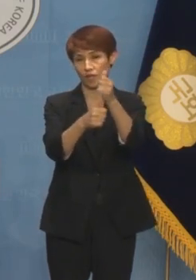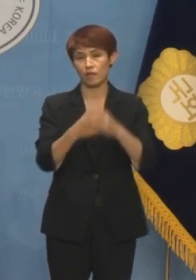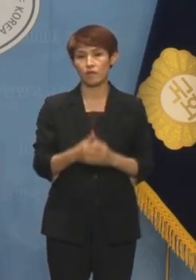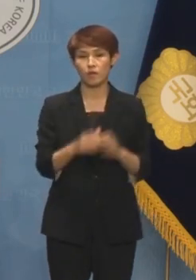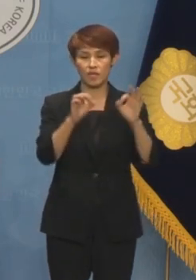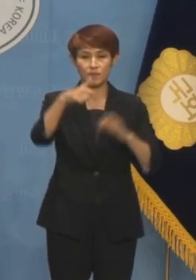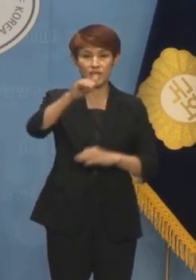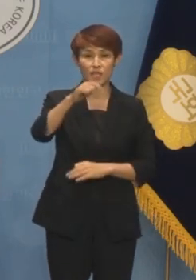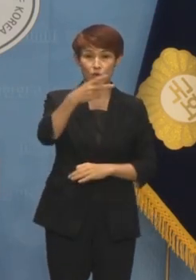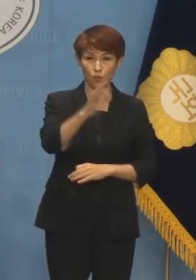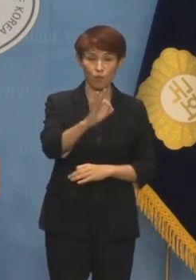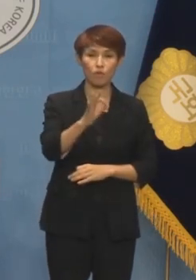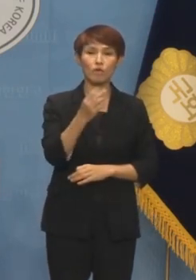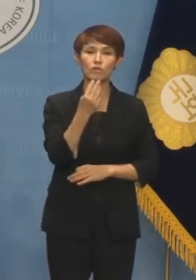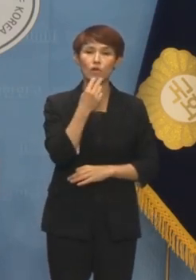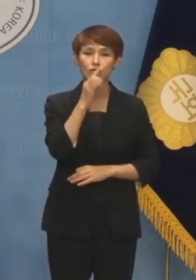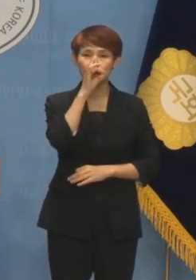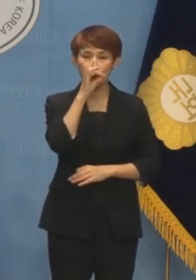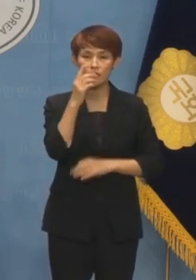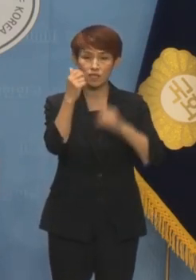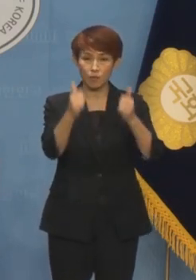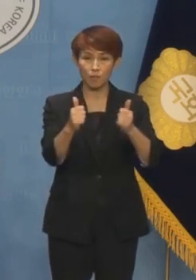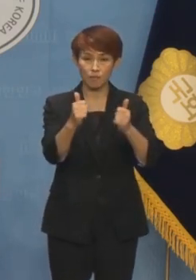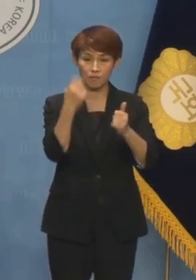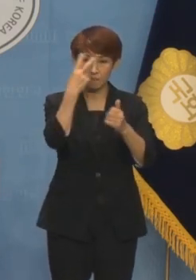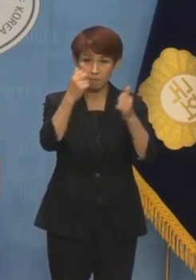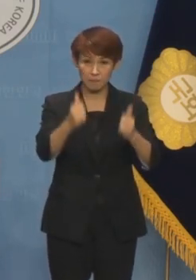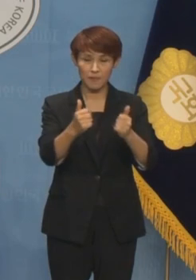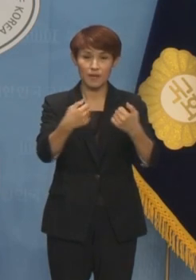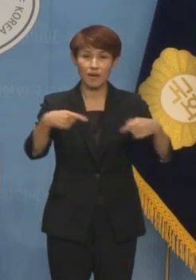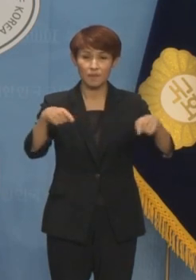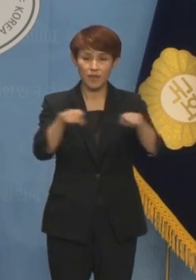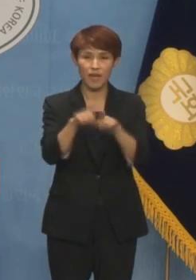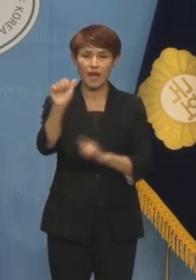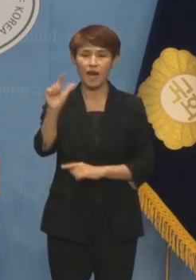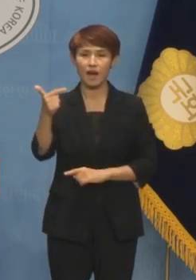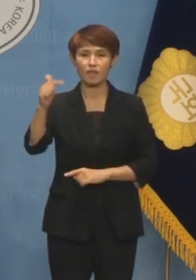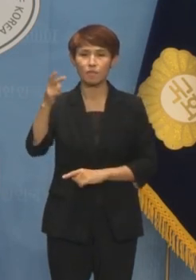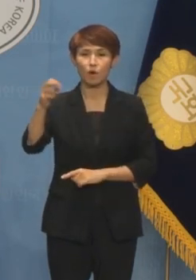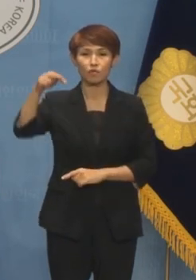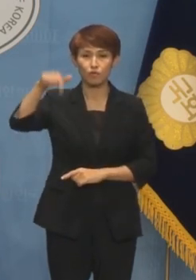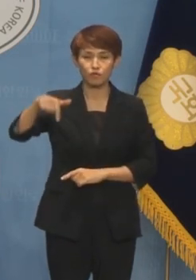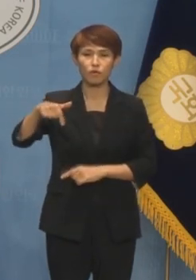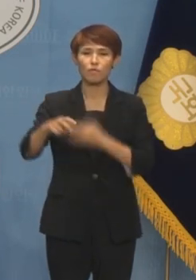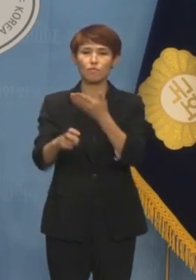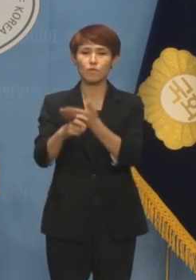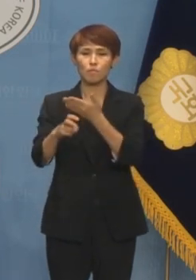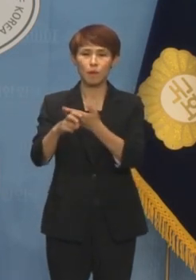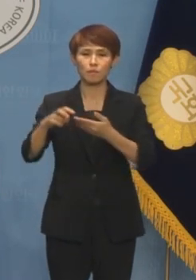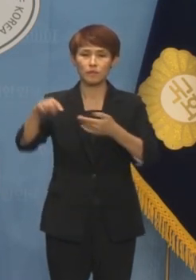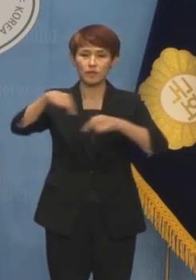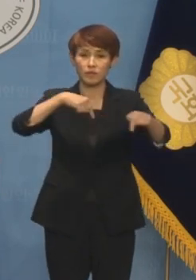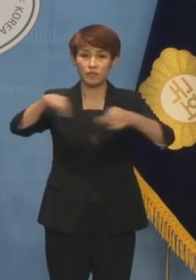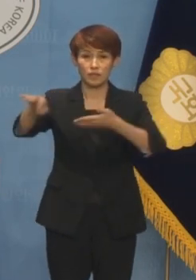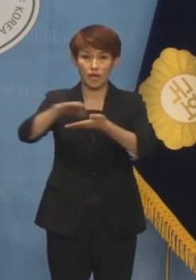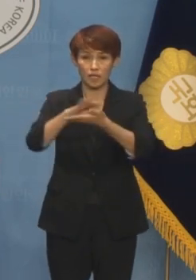김기동 서울중앙지검 특수 1부장과 함께 한명숙 전 총리의 불법 정치자금 수수 사건